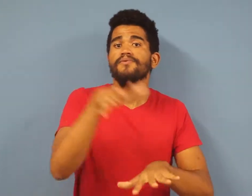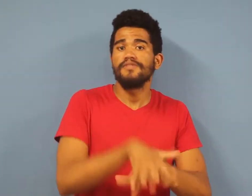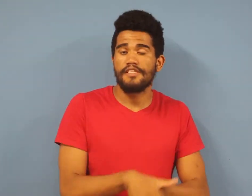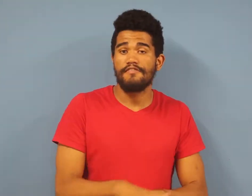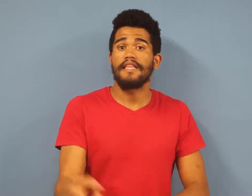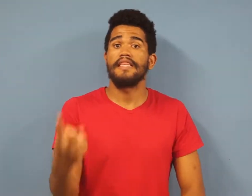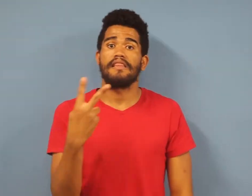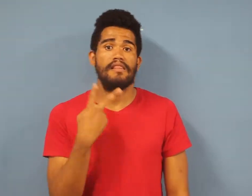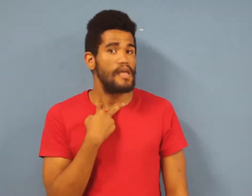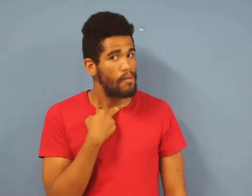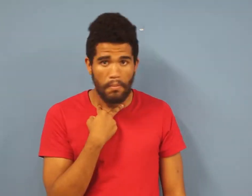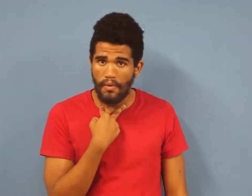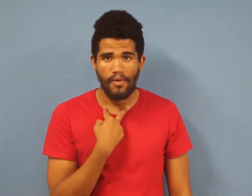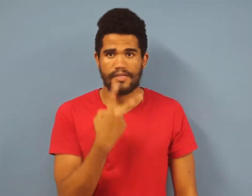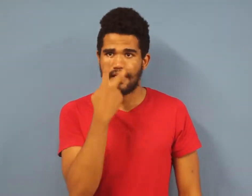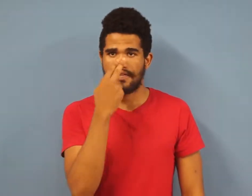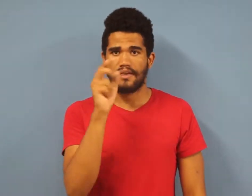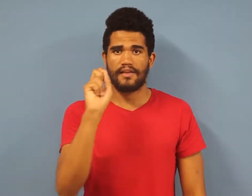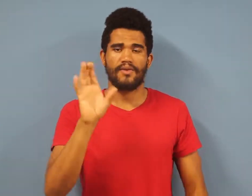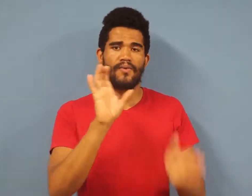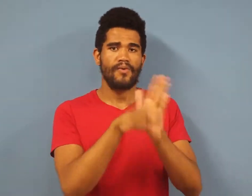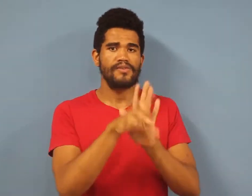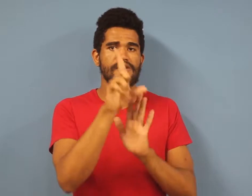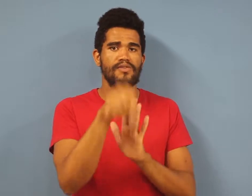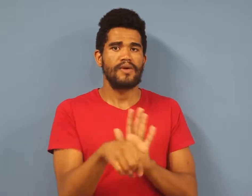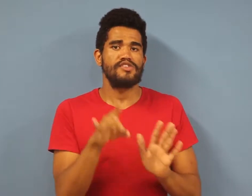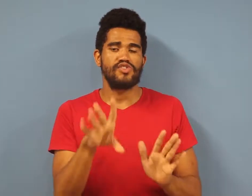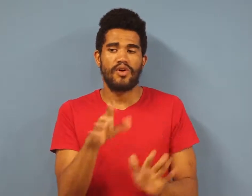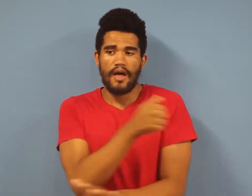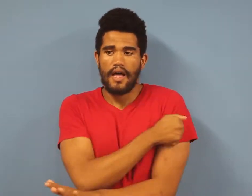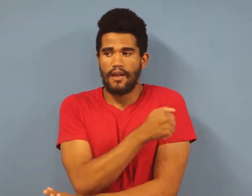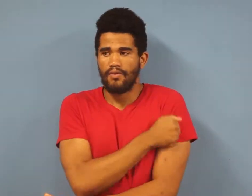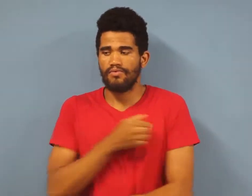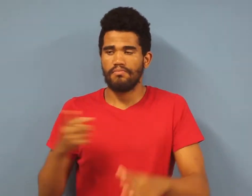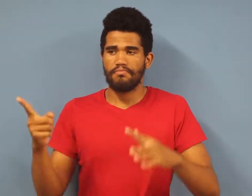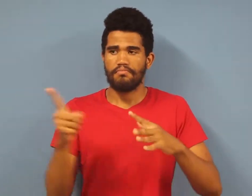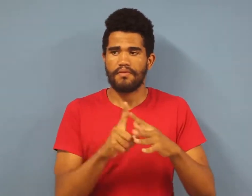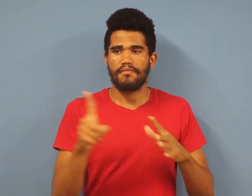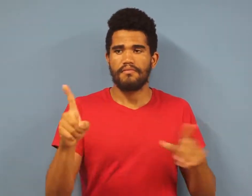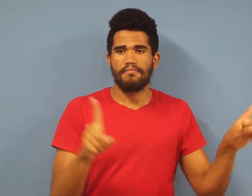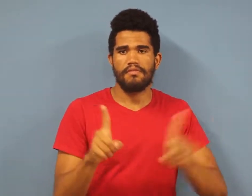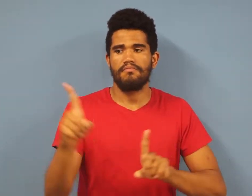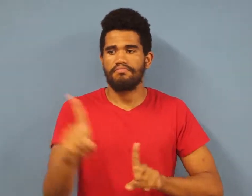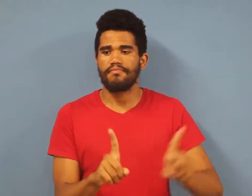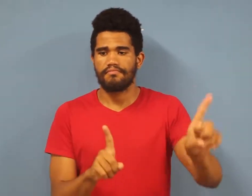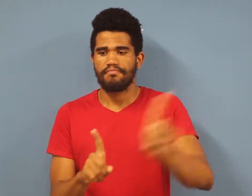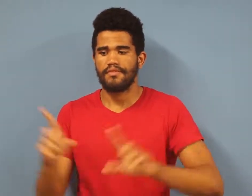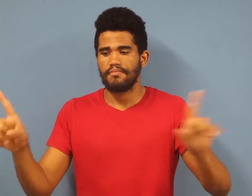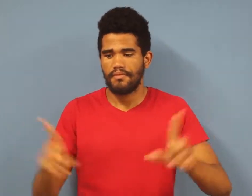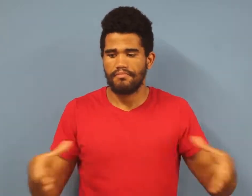ser entendida simplesmente como a inserção de estudantes com deficiência, transtornos globais do